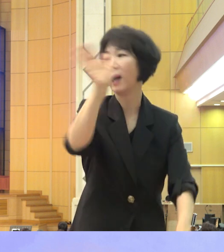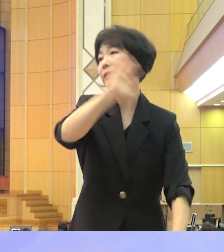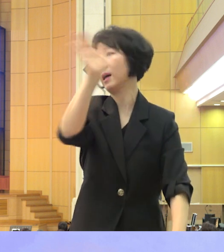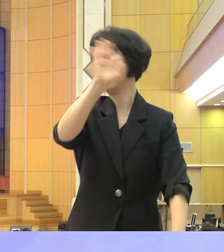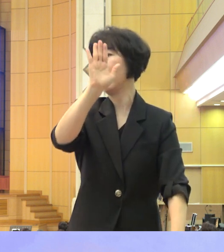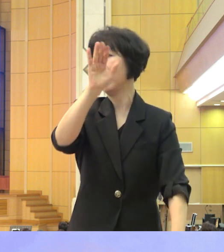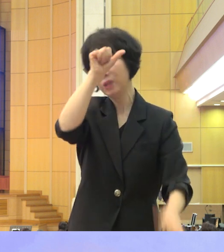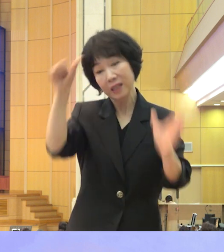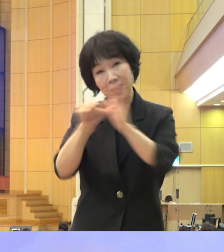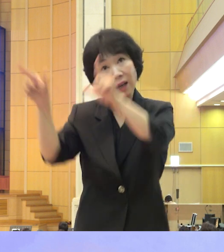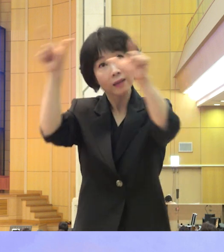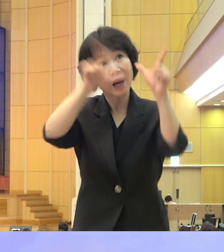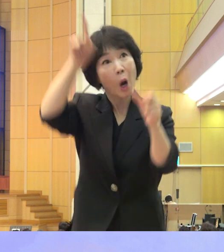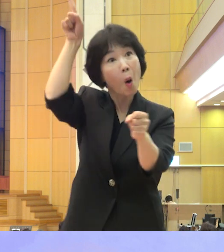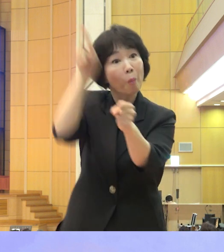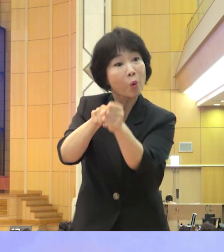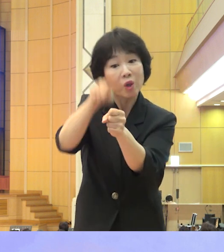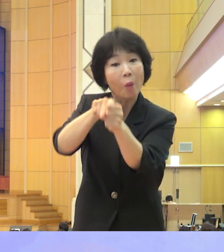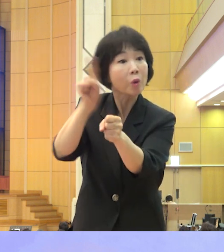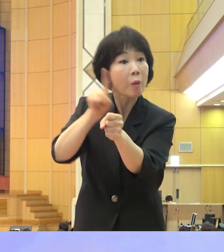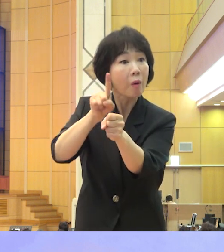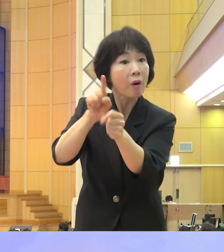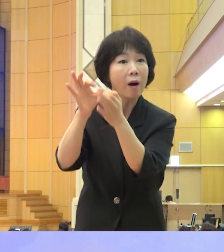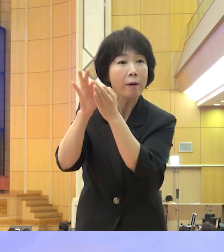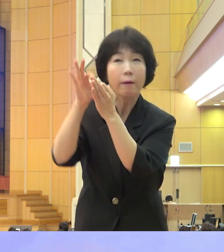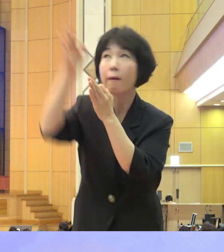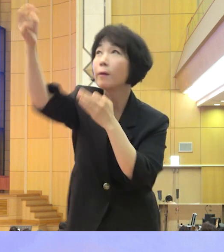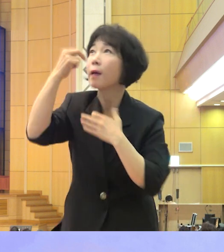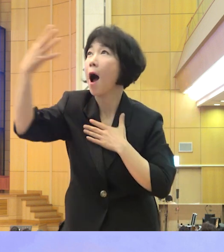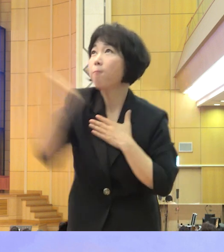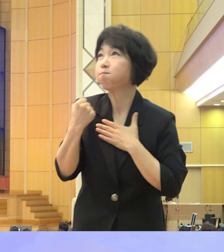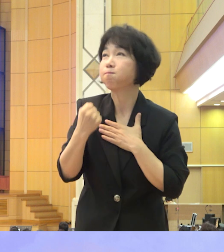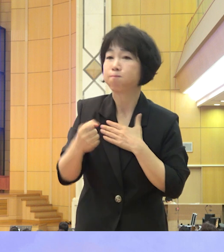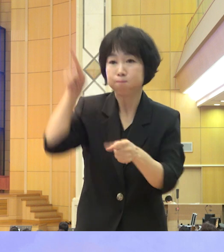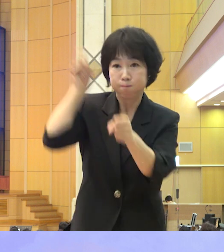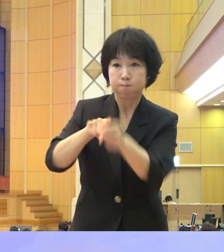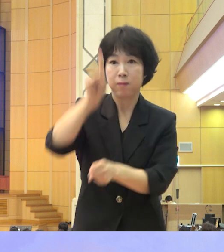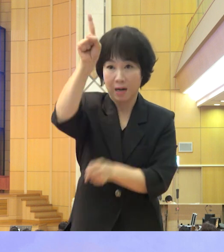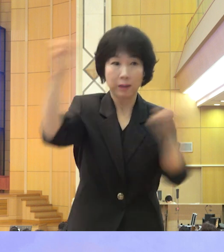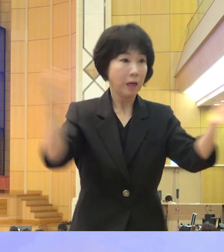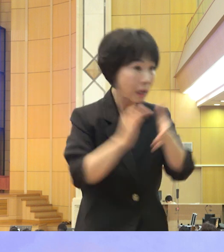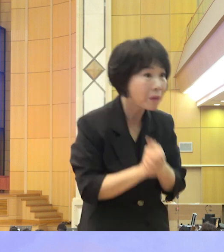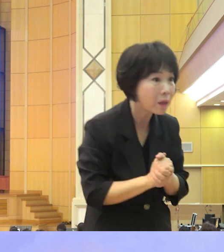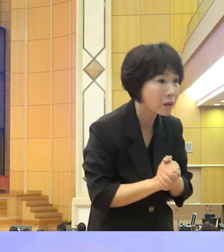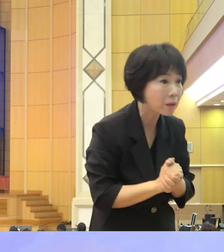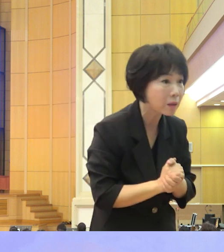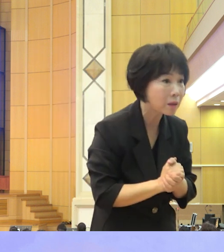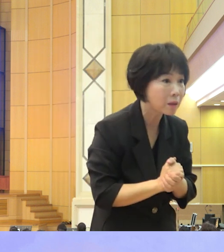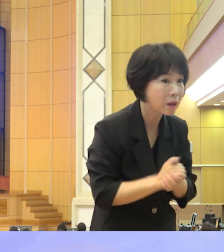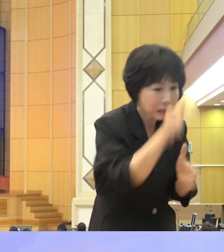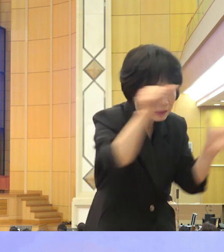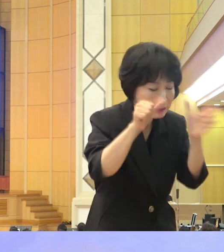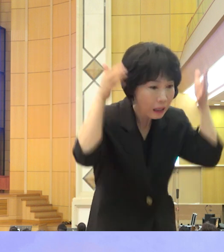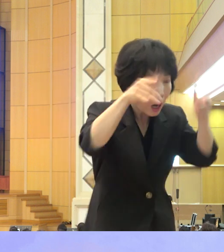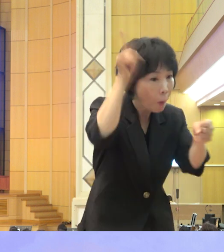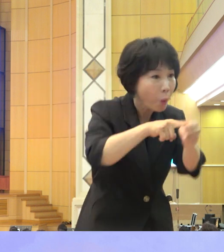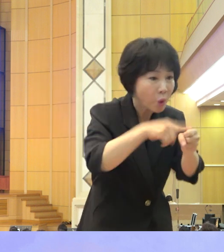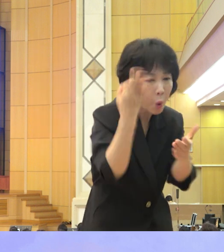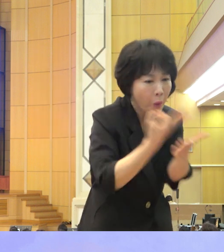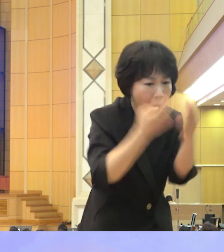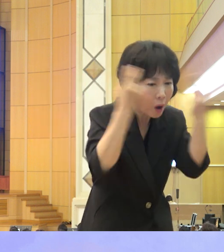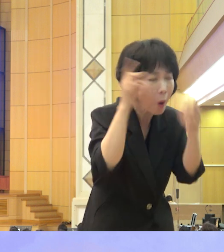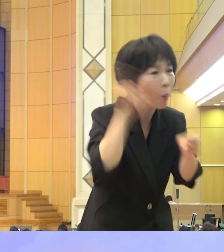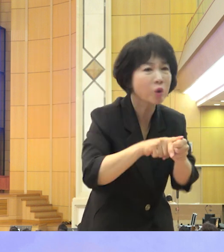것이 목적이 아니라 인생의 삶은 영생을 얻기 위해서 인생살이를 하는 것입니다. 인생의